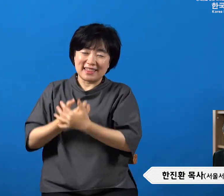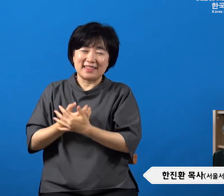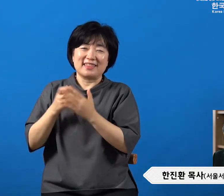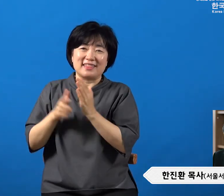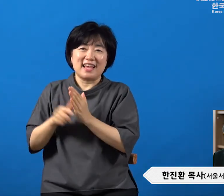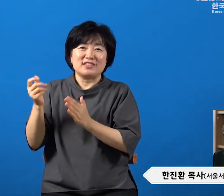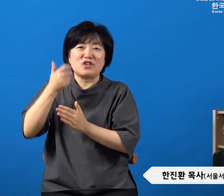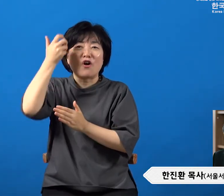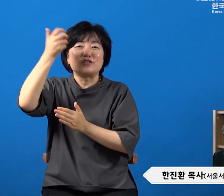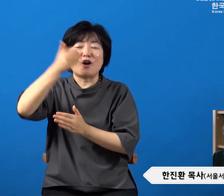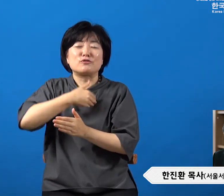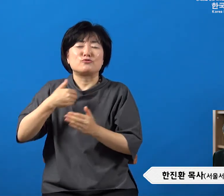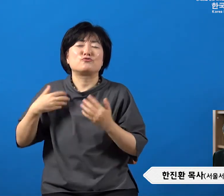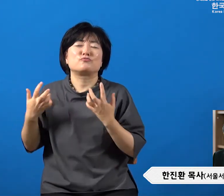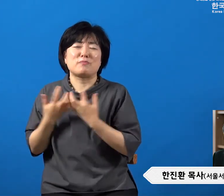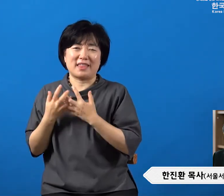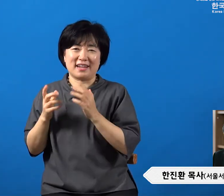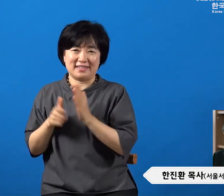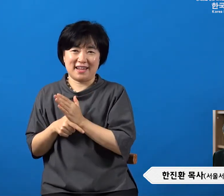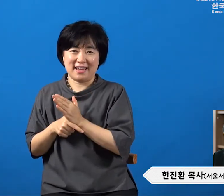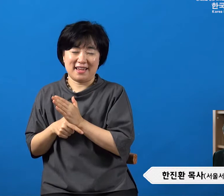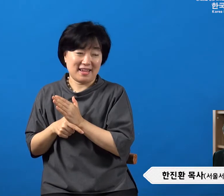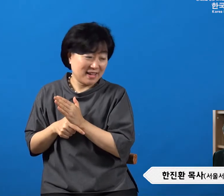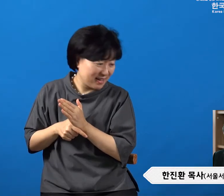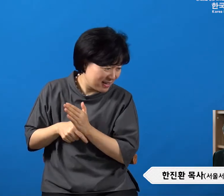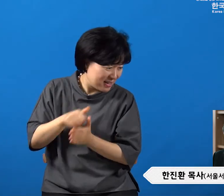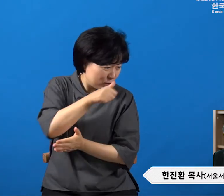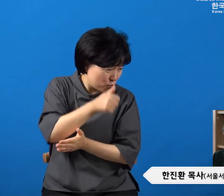충만이죠. 그럴 때 죄를 이기게 됩니다.